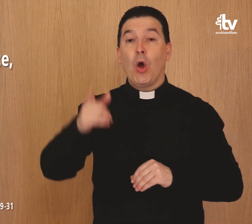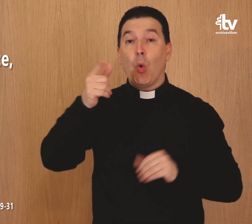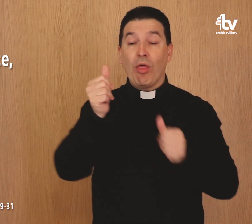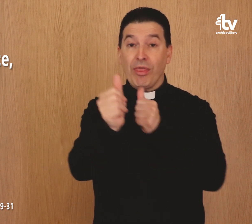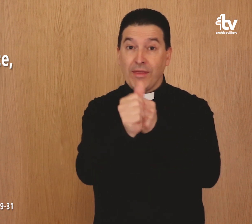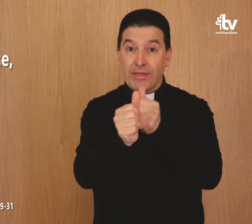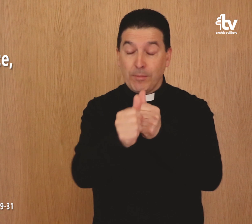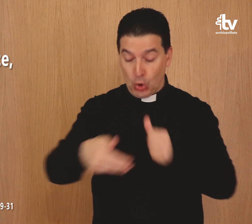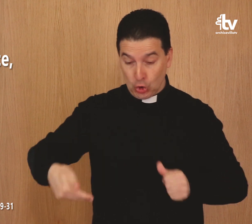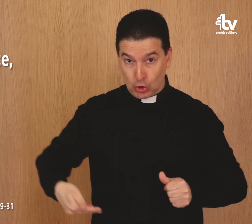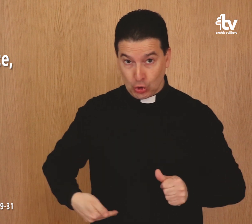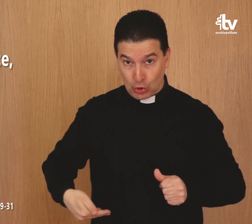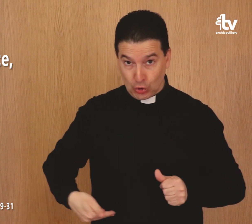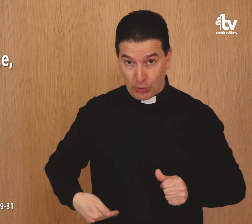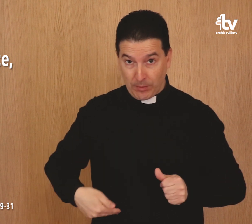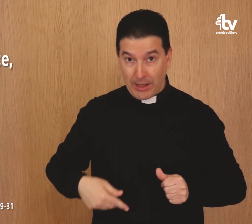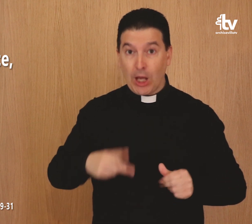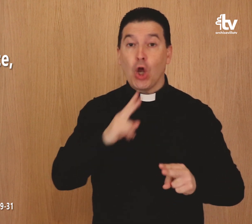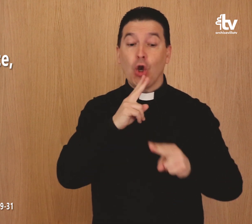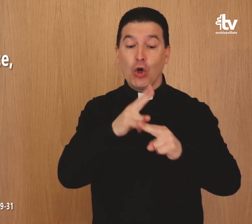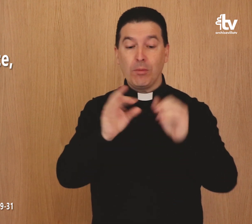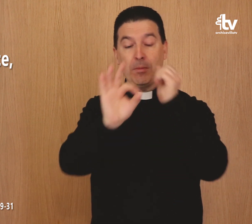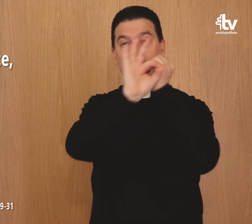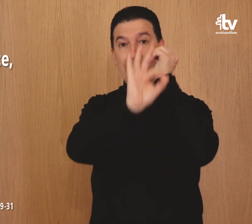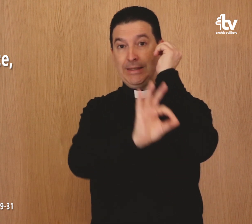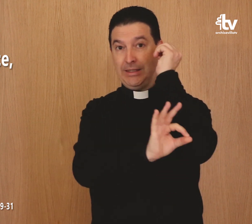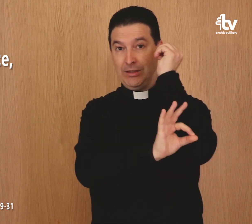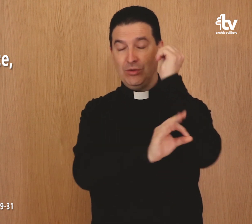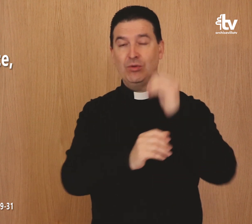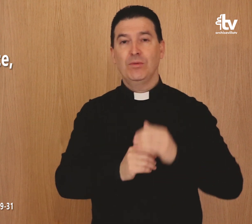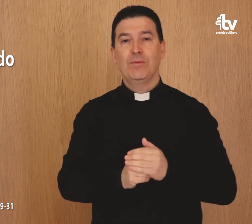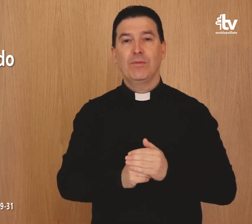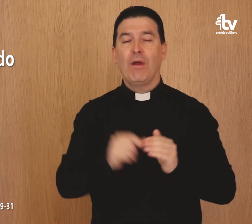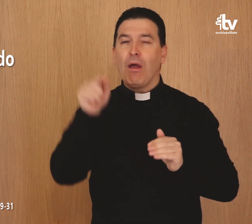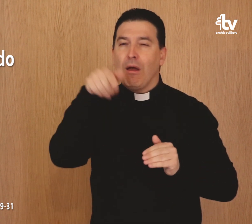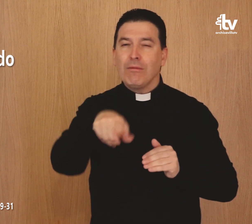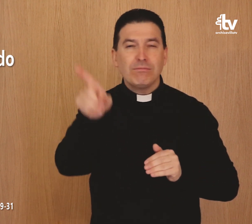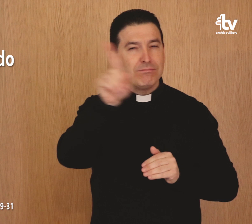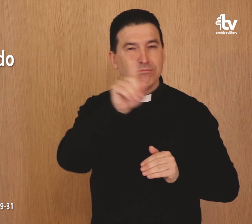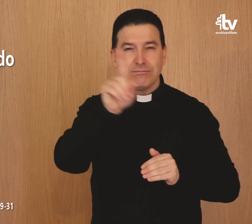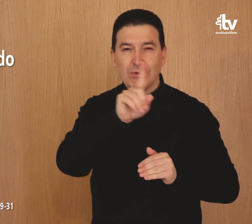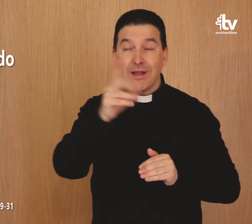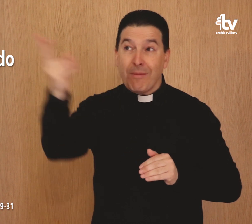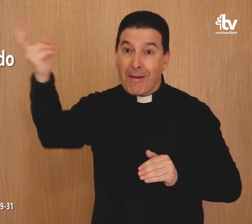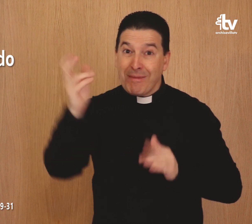Tomás, uno de los doce, llamado el Mellizo, no estaba con ellos cuando vino